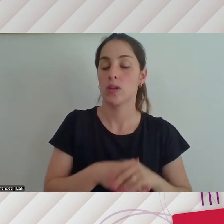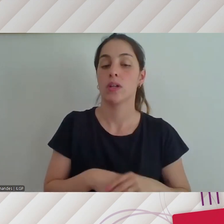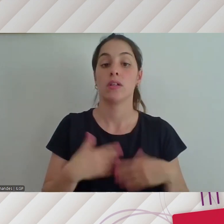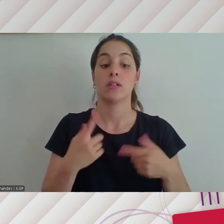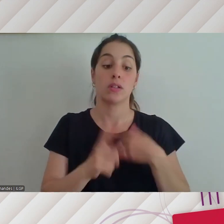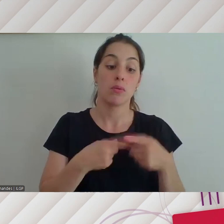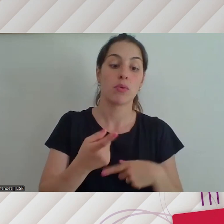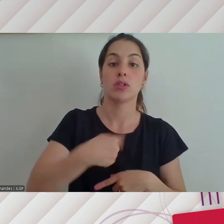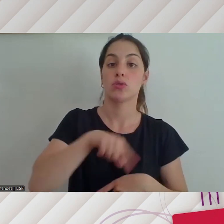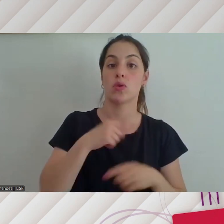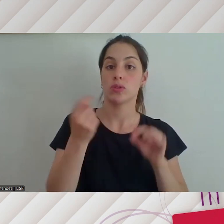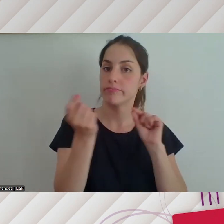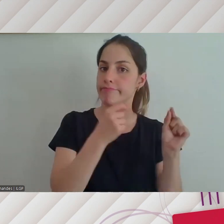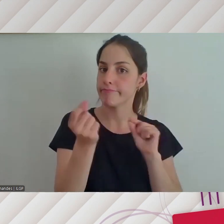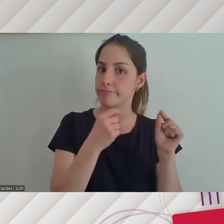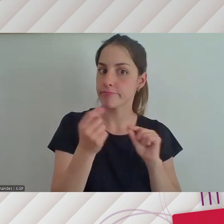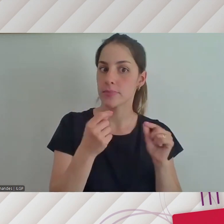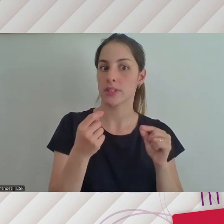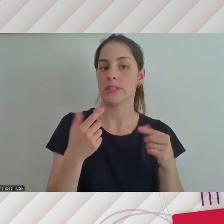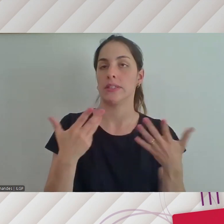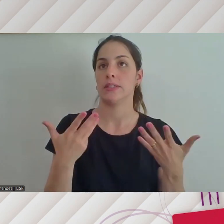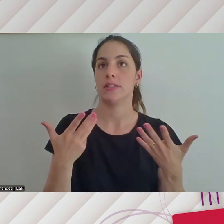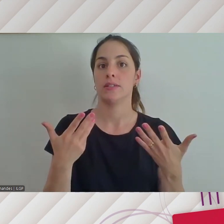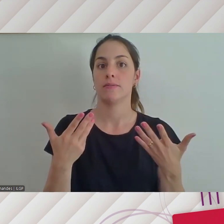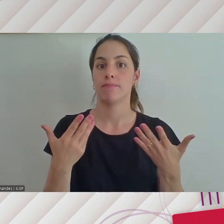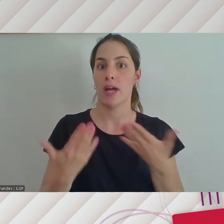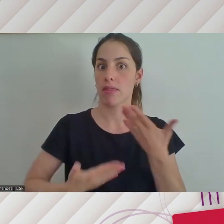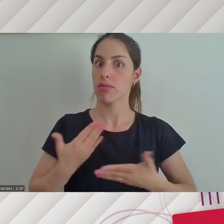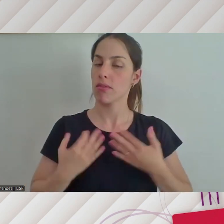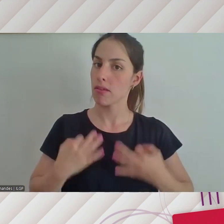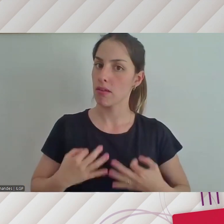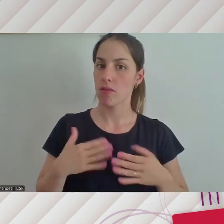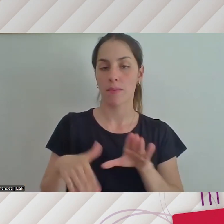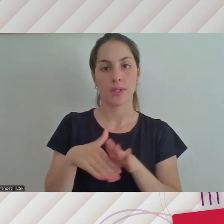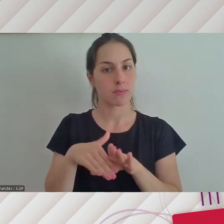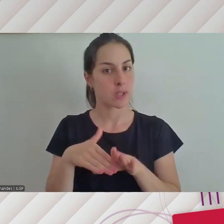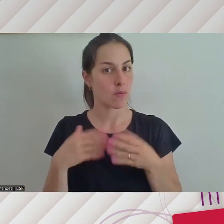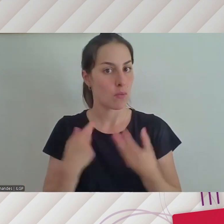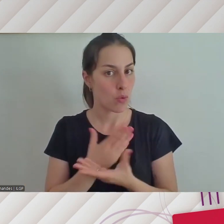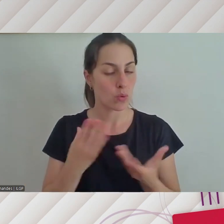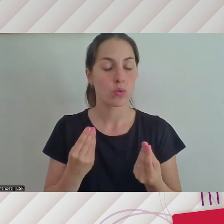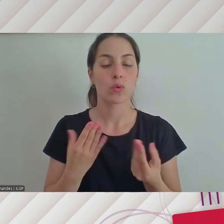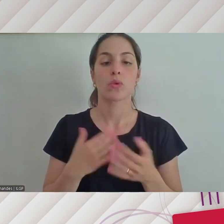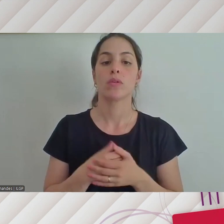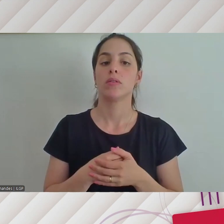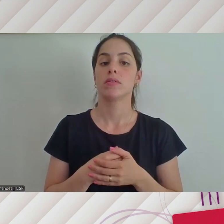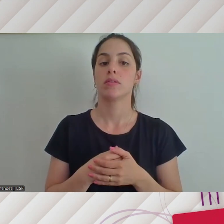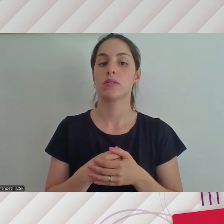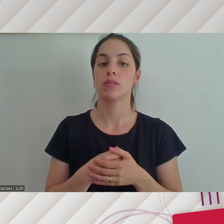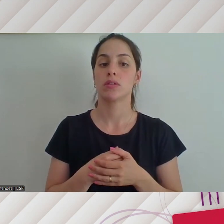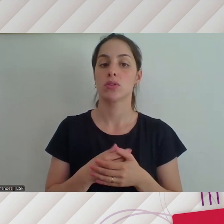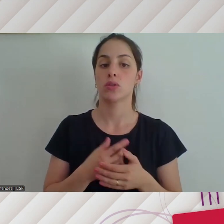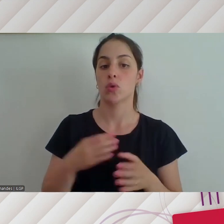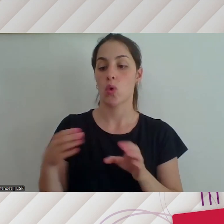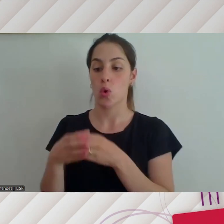é muito acesa, muitíssimo participada, em colaboração, naturalmente, com o